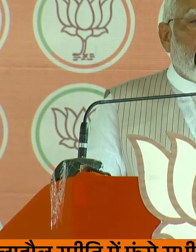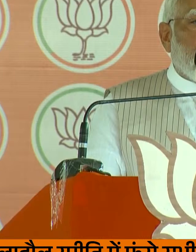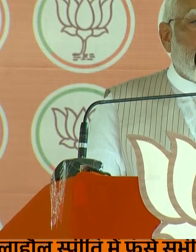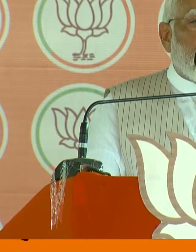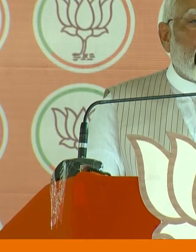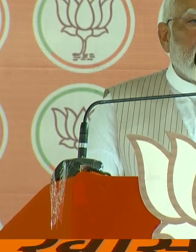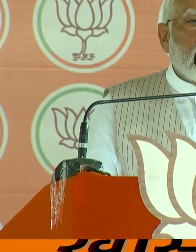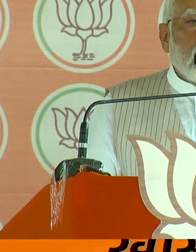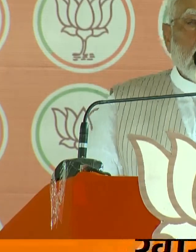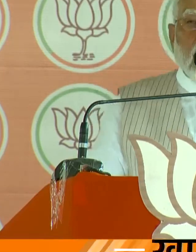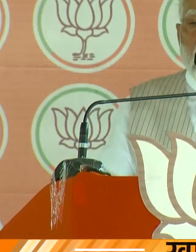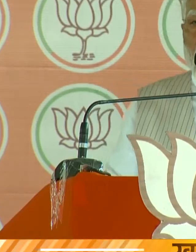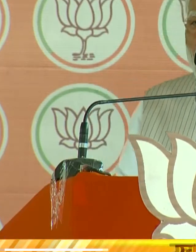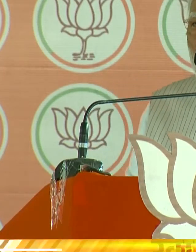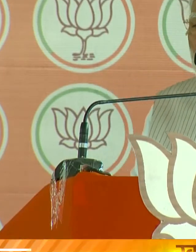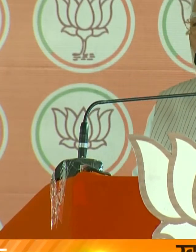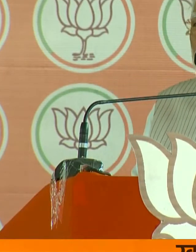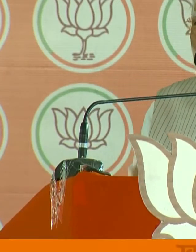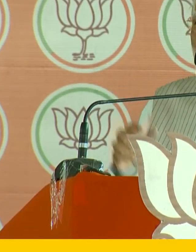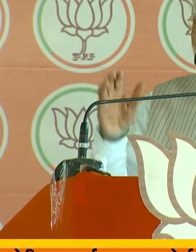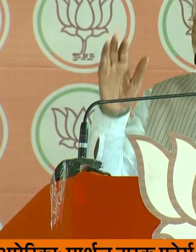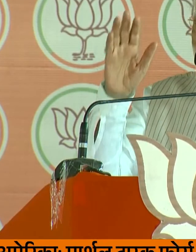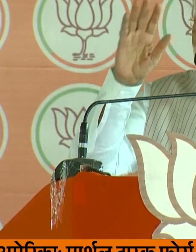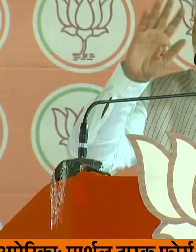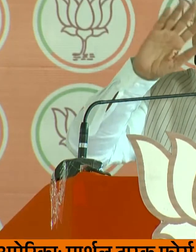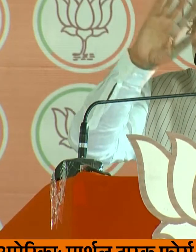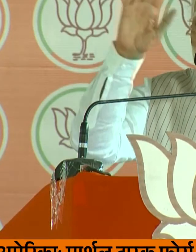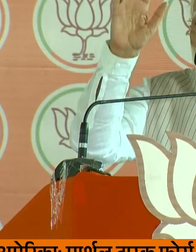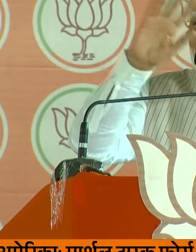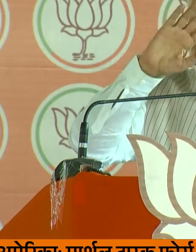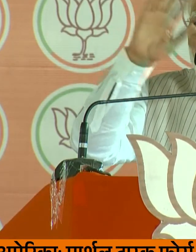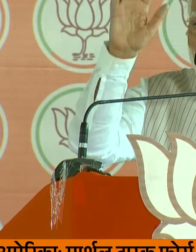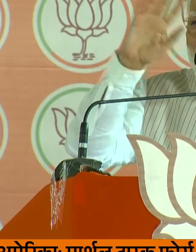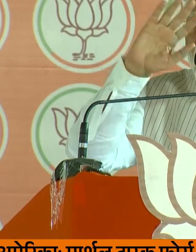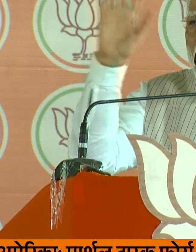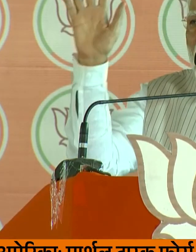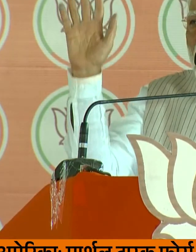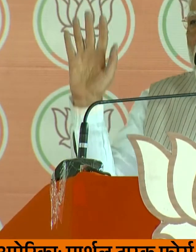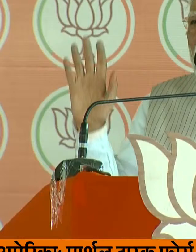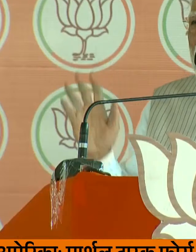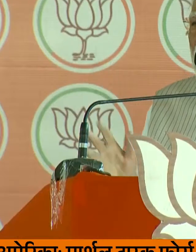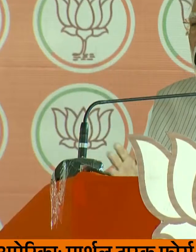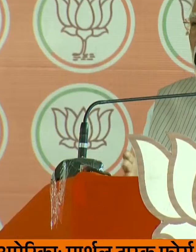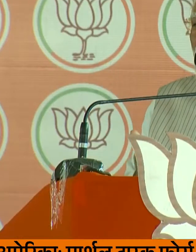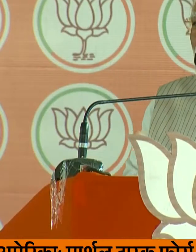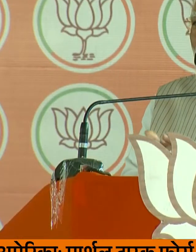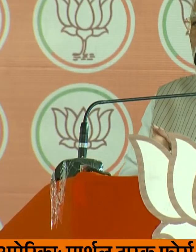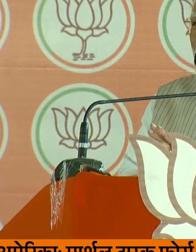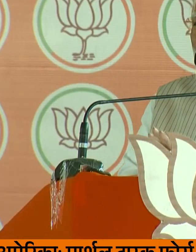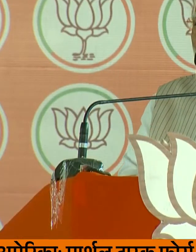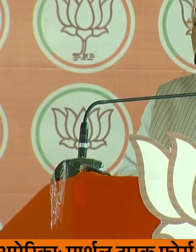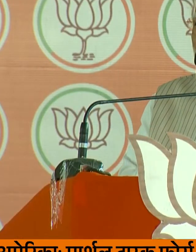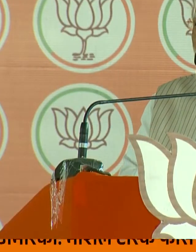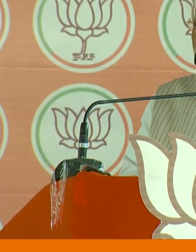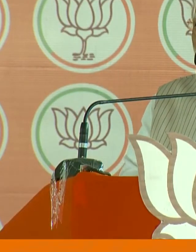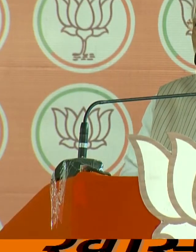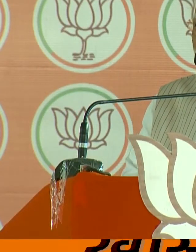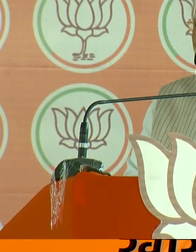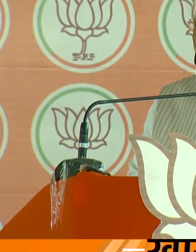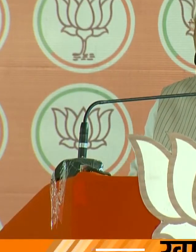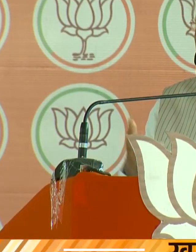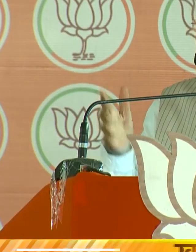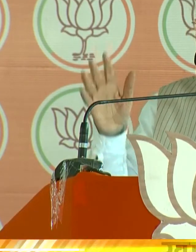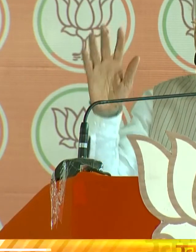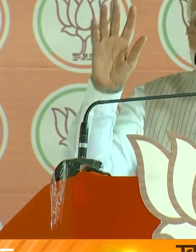वाली है कि अब आपने जो कमाया है वो पूरा का